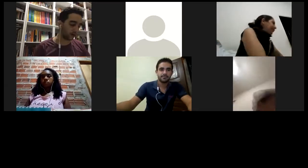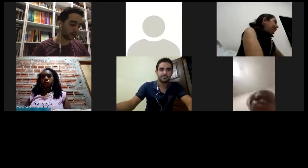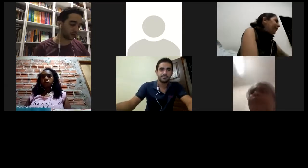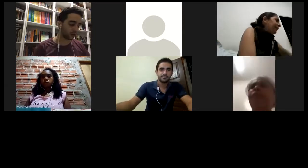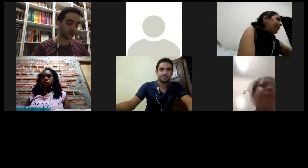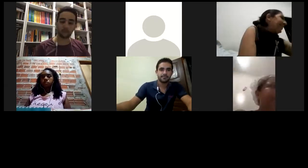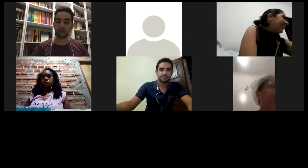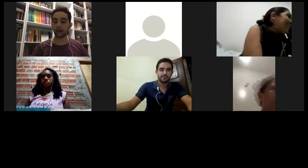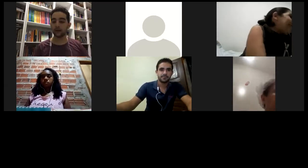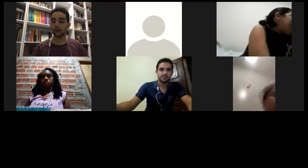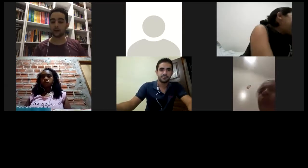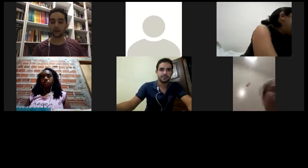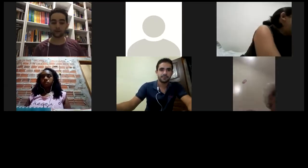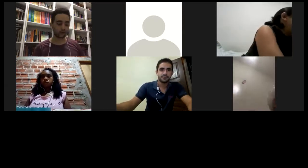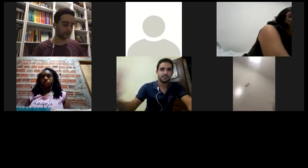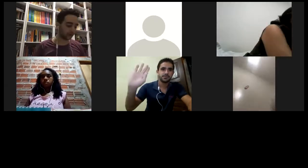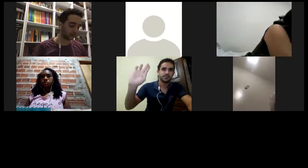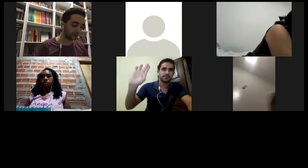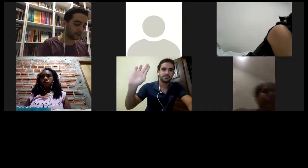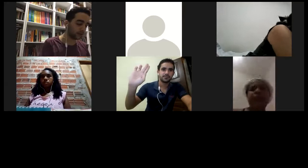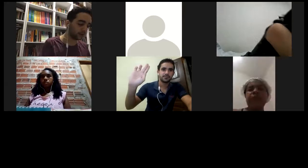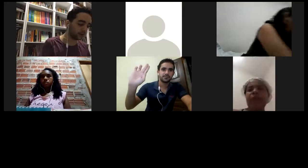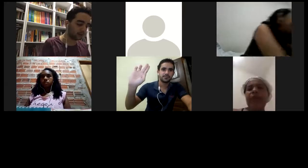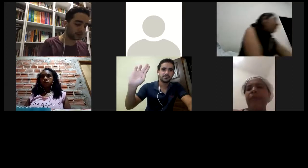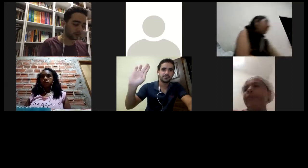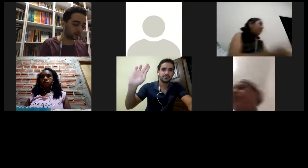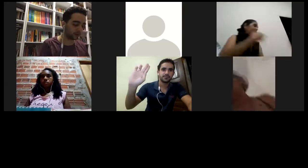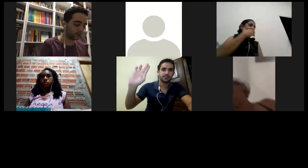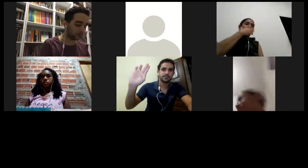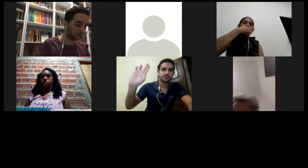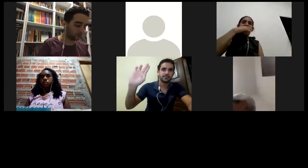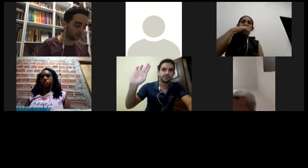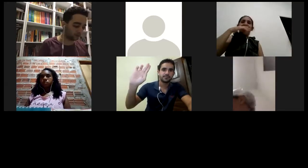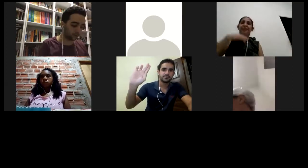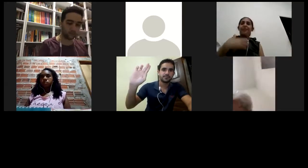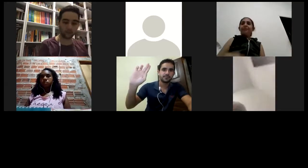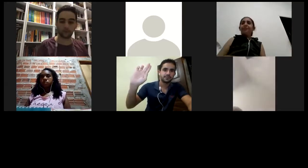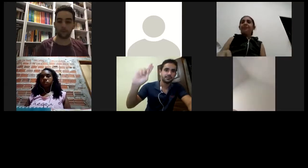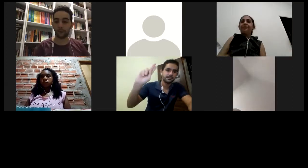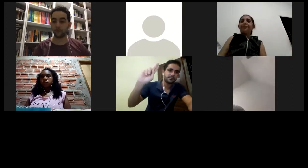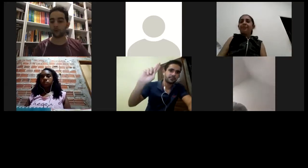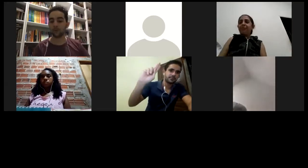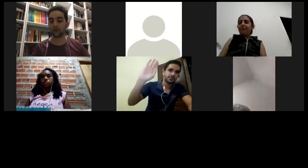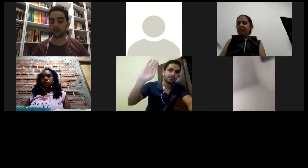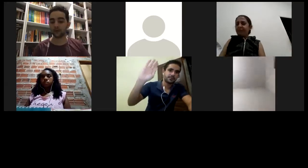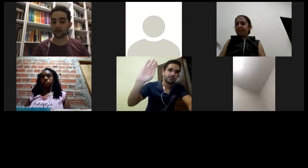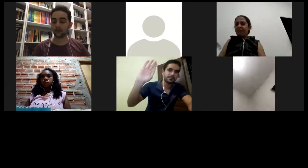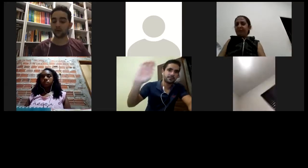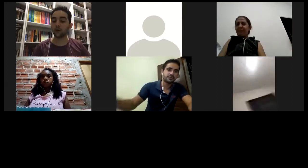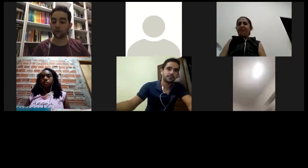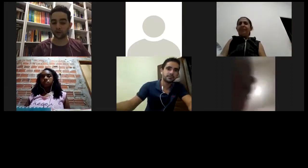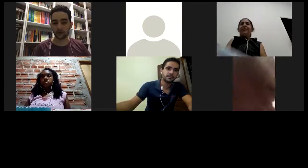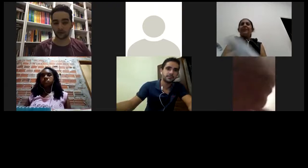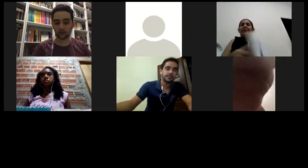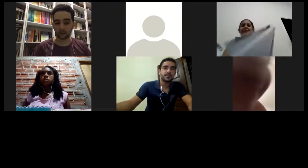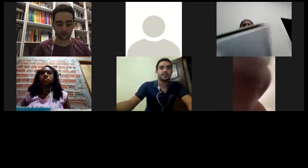Aí agora a gente vai para saudações, Professor, que a gente também foi uma das aulas que a gente viu.